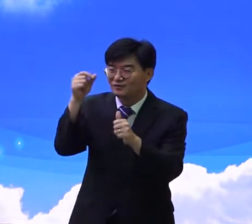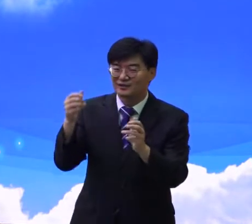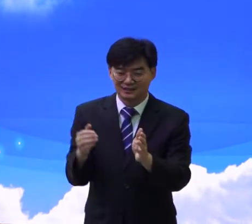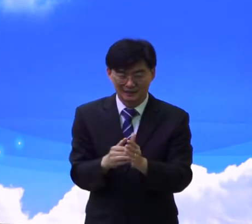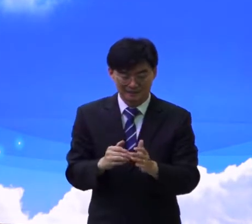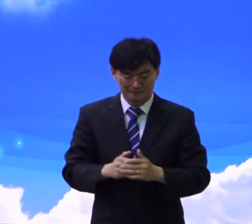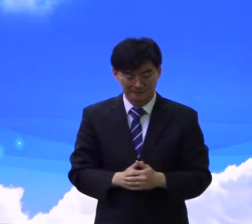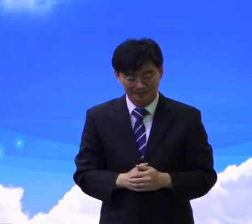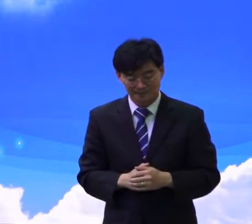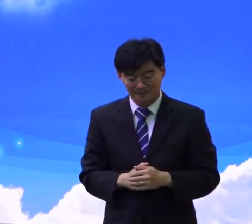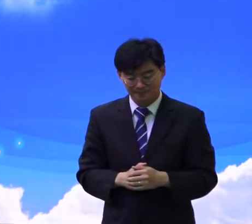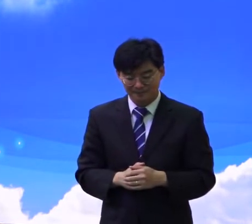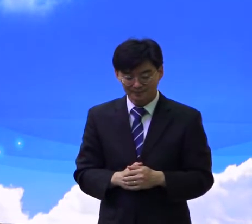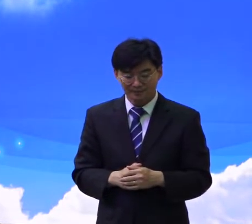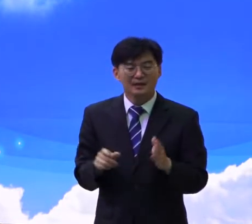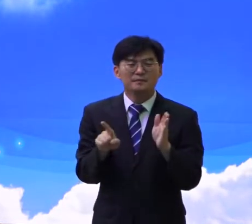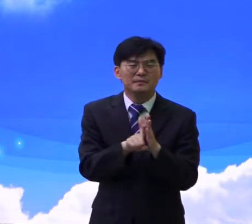여러분, 우리는